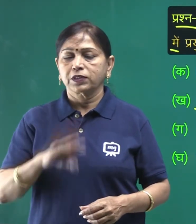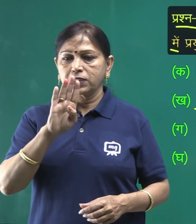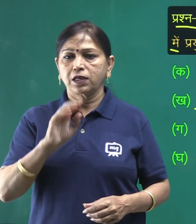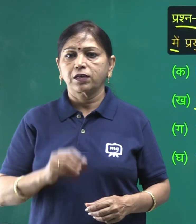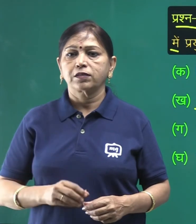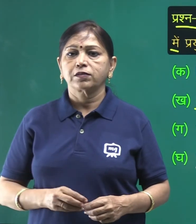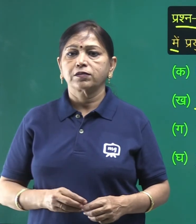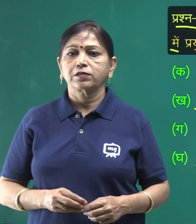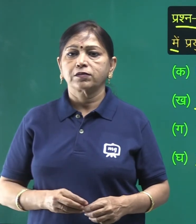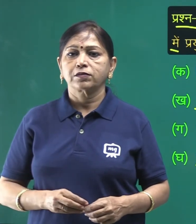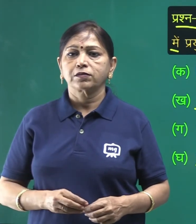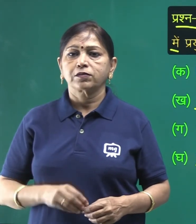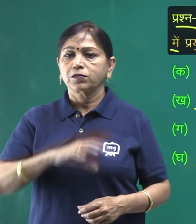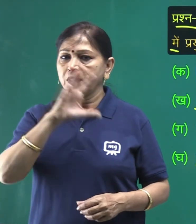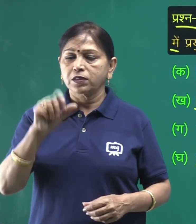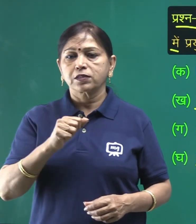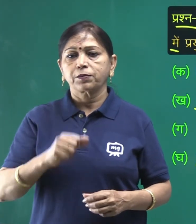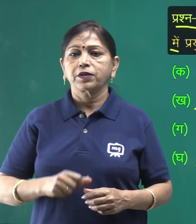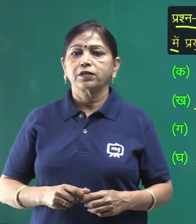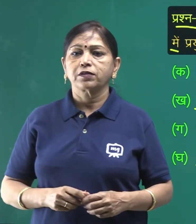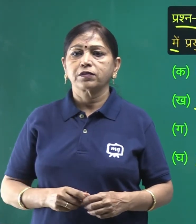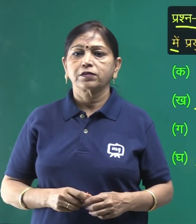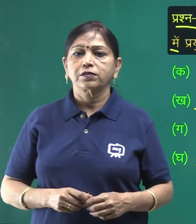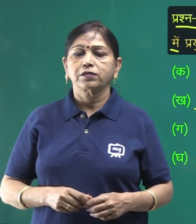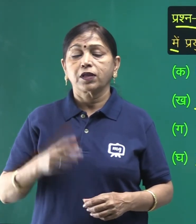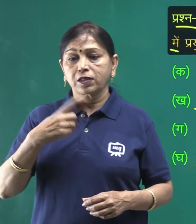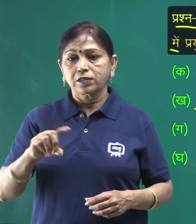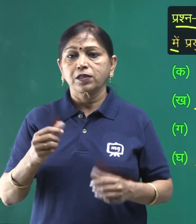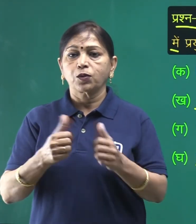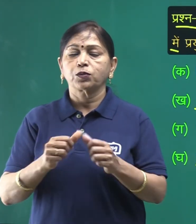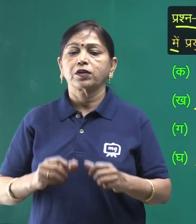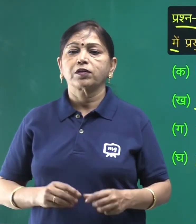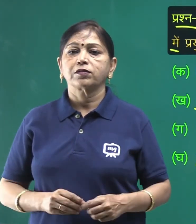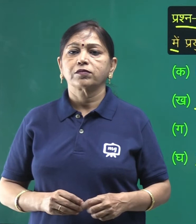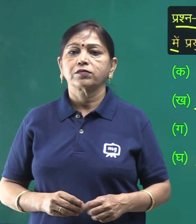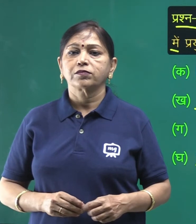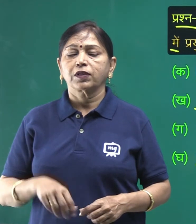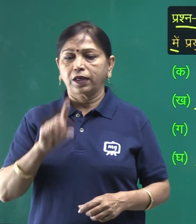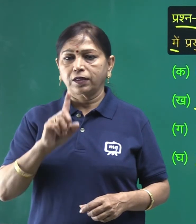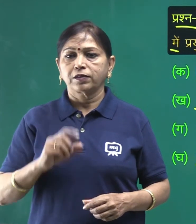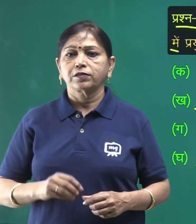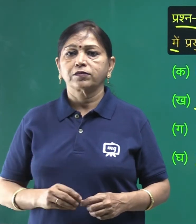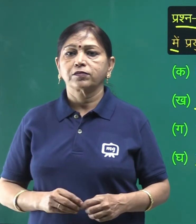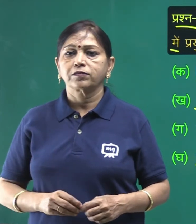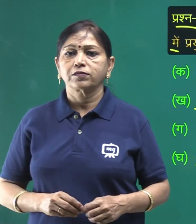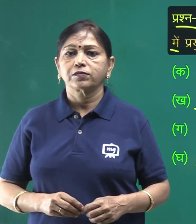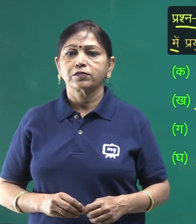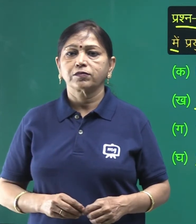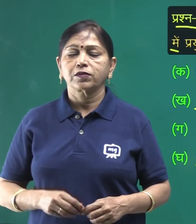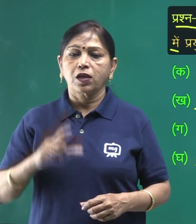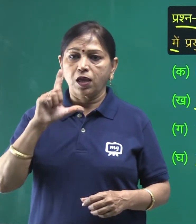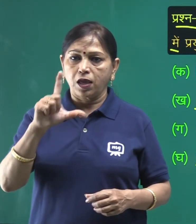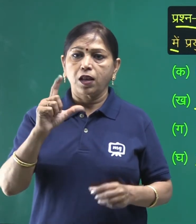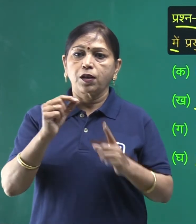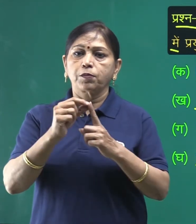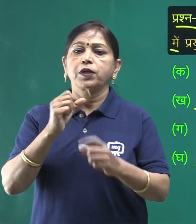4 उपयुक्त सभी। सही उत्तर 1 LPG।